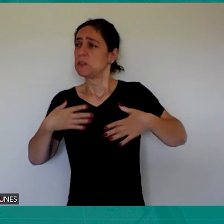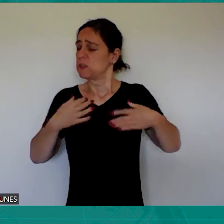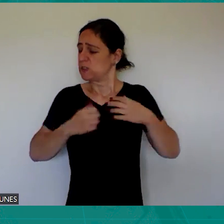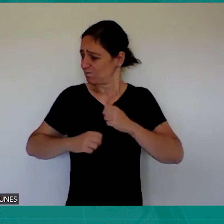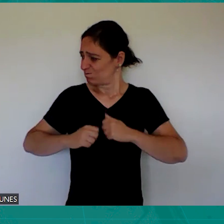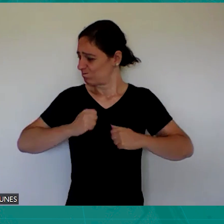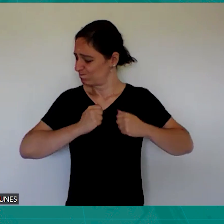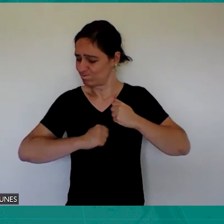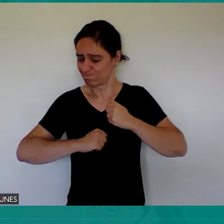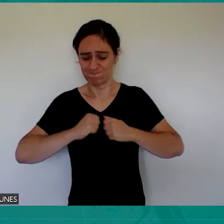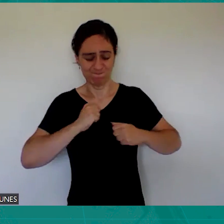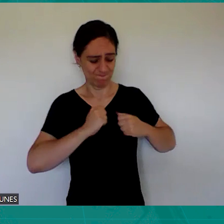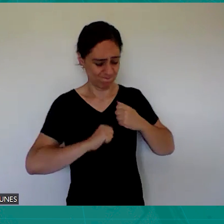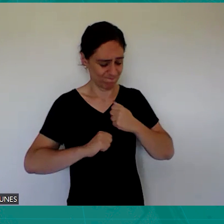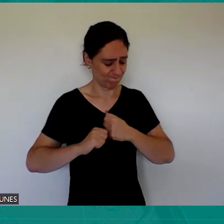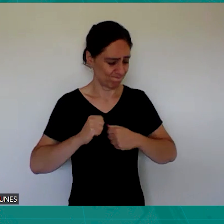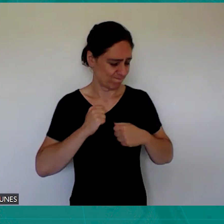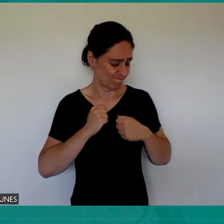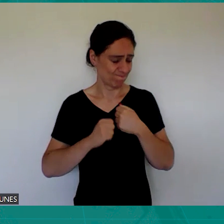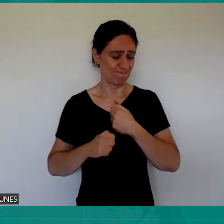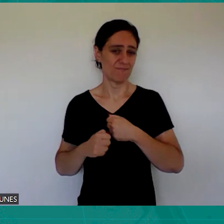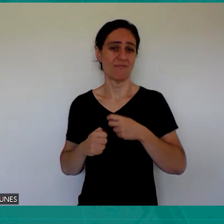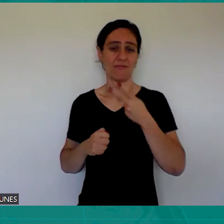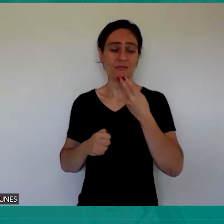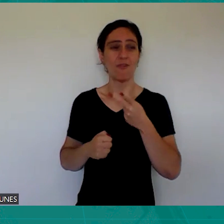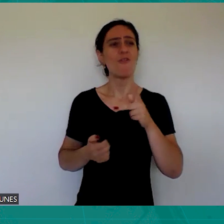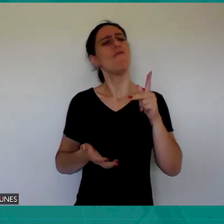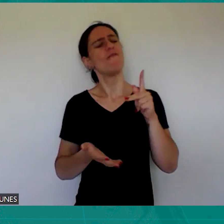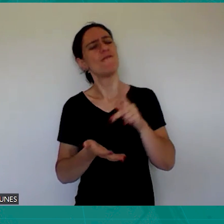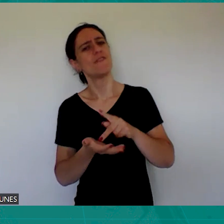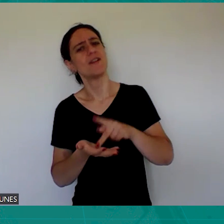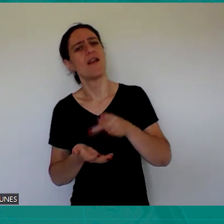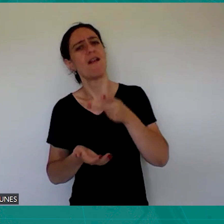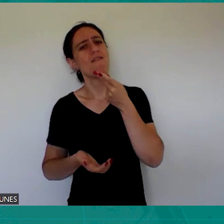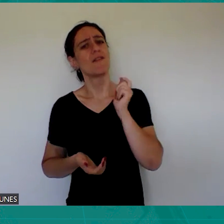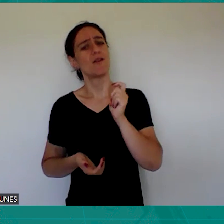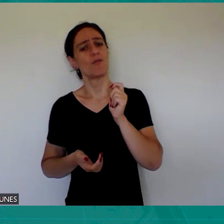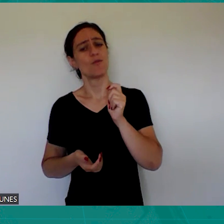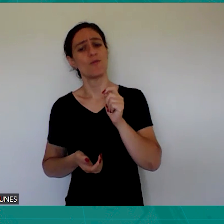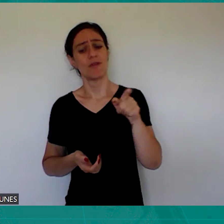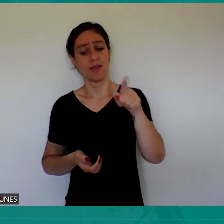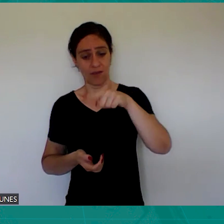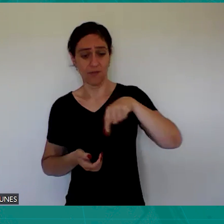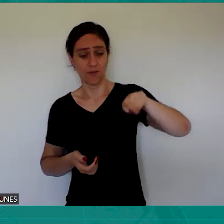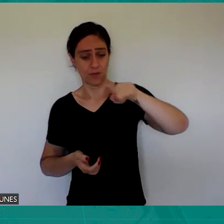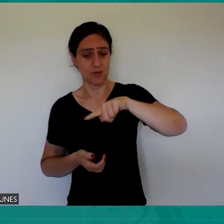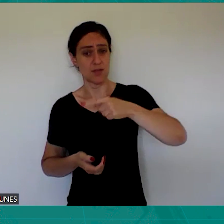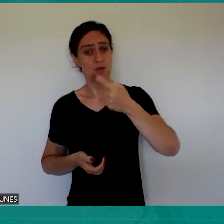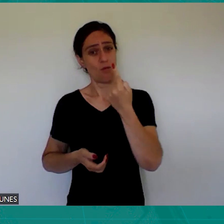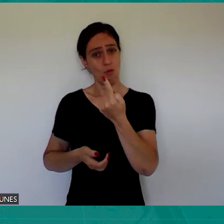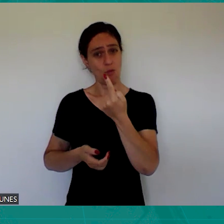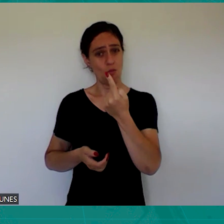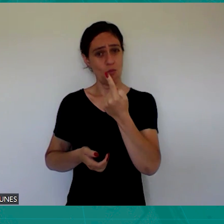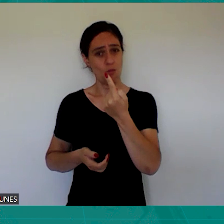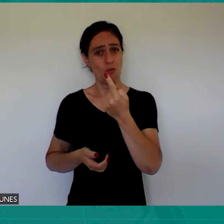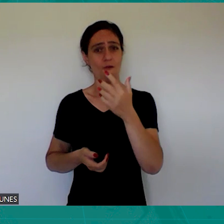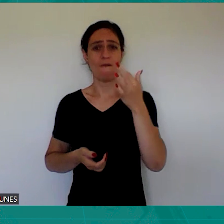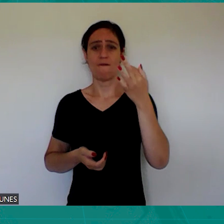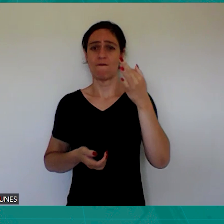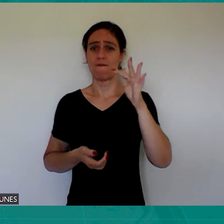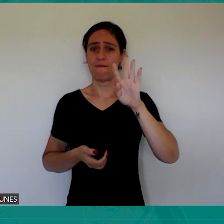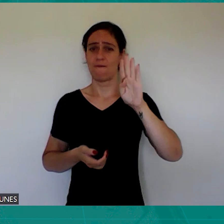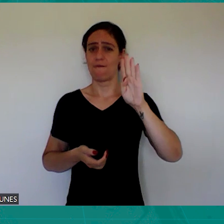verdade, vos digo que um dentre vós me trairá. Então ainda havia necessidade,